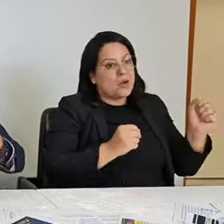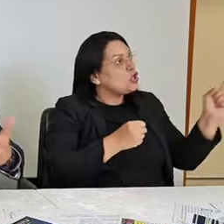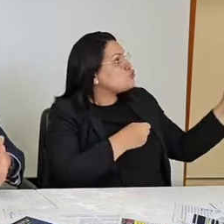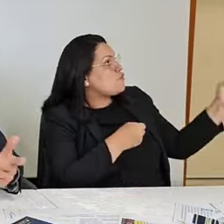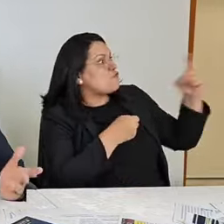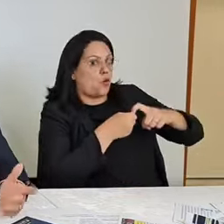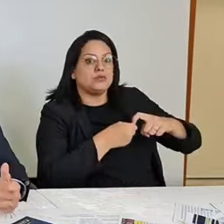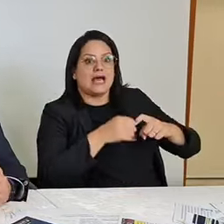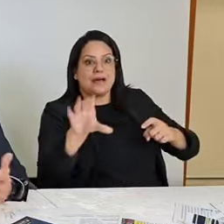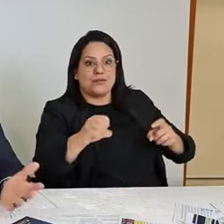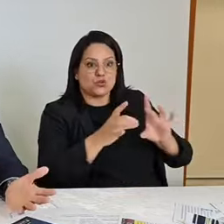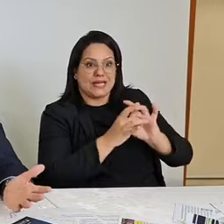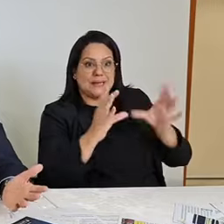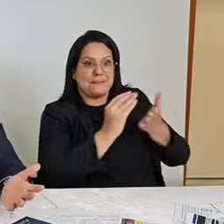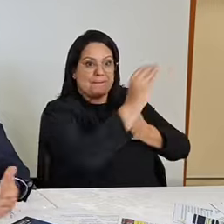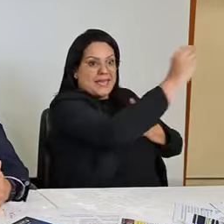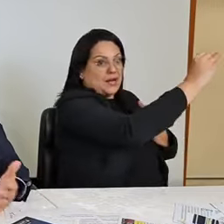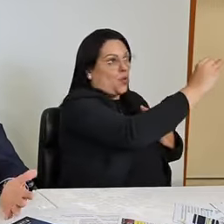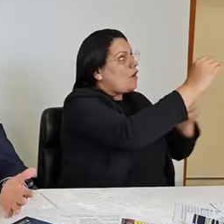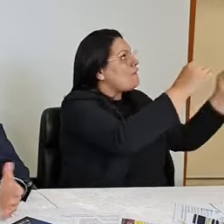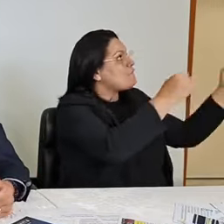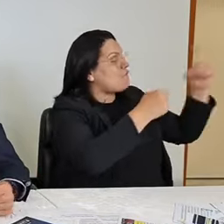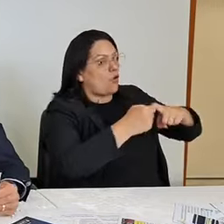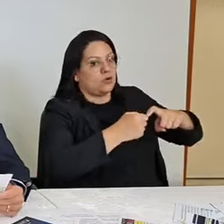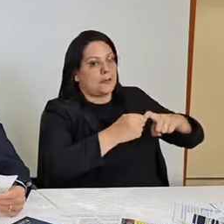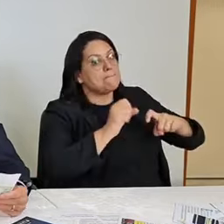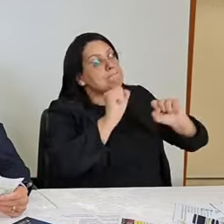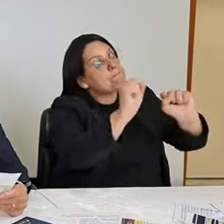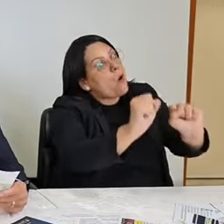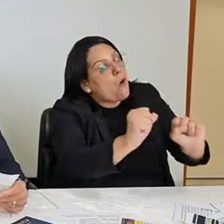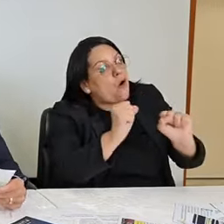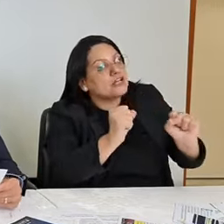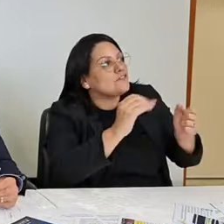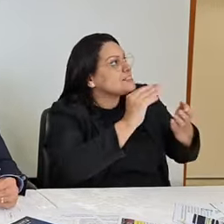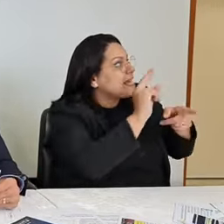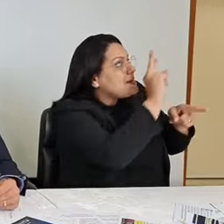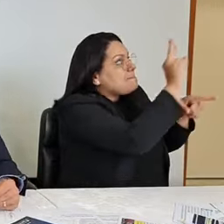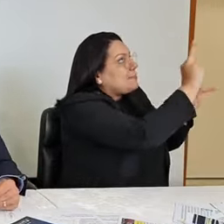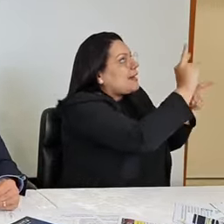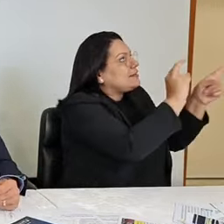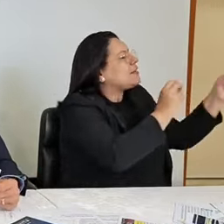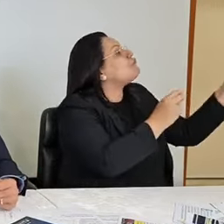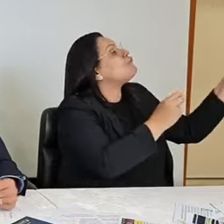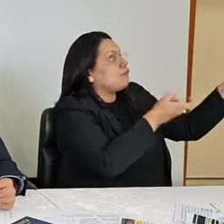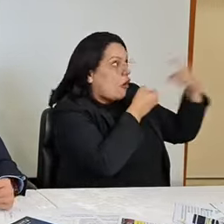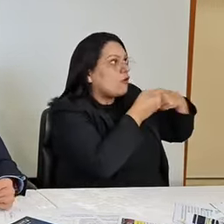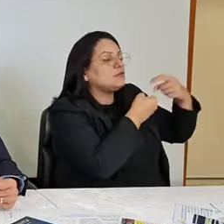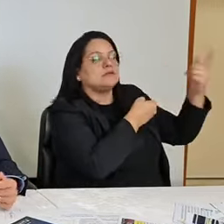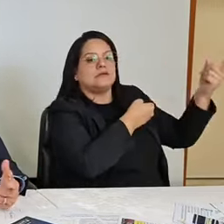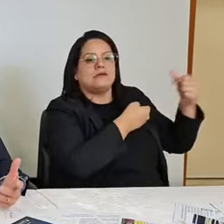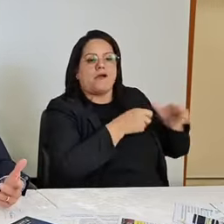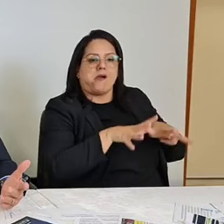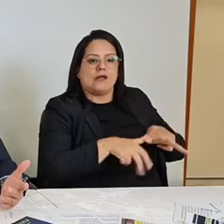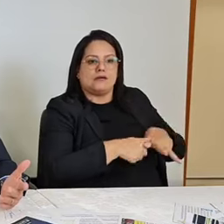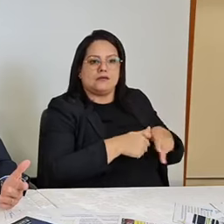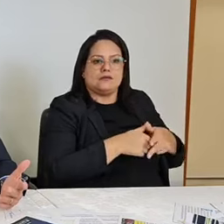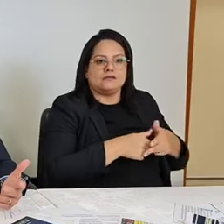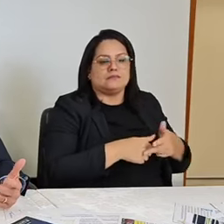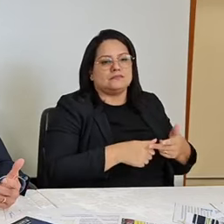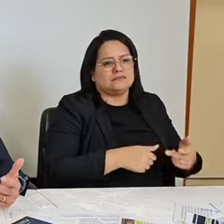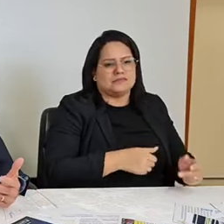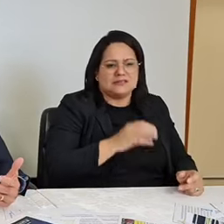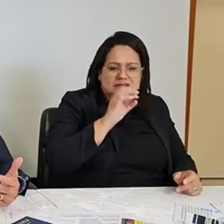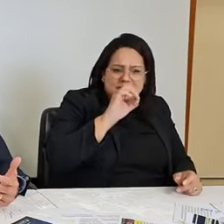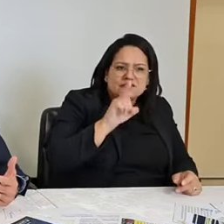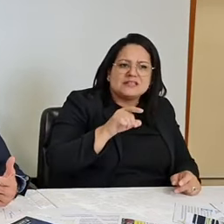quem autorizou essas obras. Poderia acontecer, não estou afirmando aqui. Esse é um pequeno retrato, então, do BNDES. Meio trilhão de